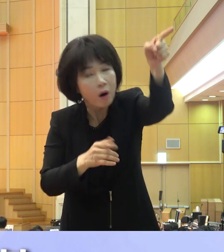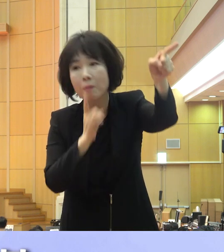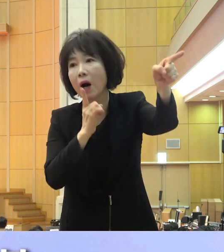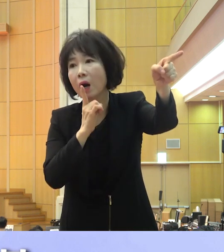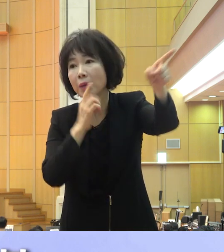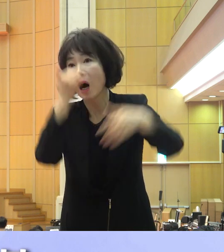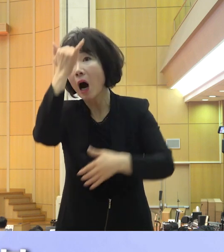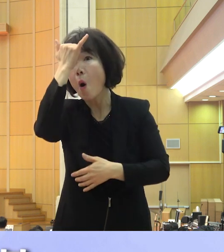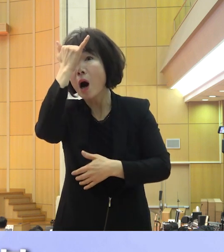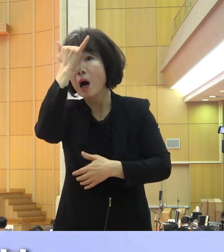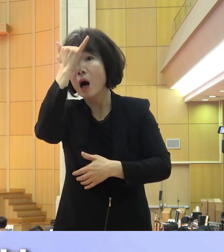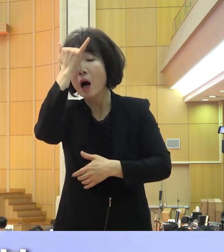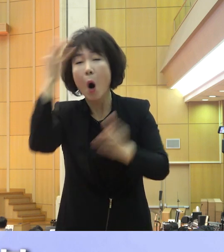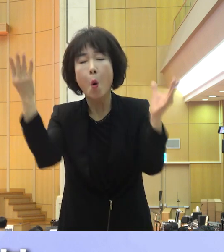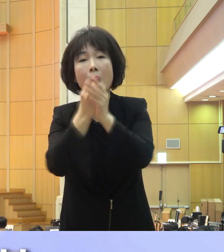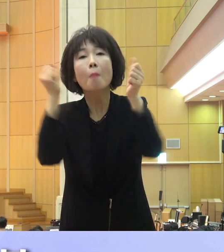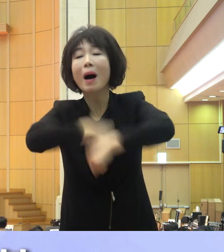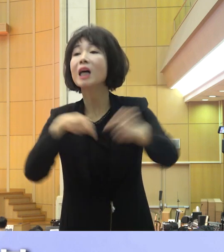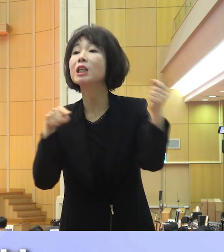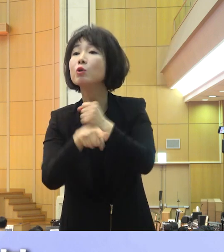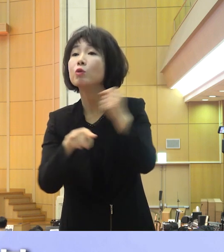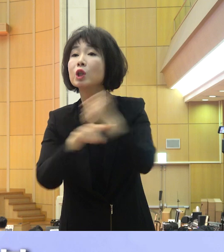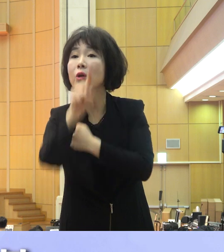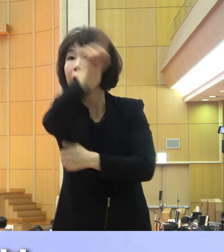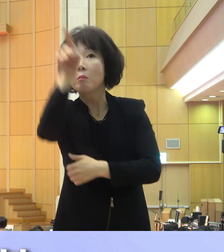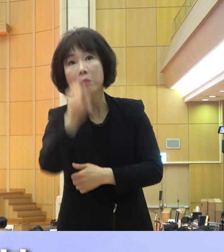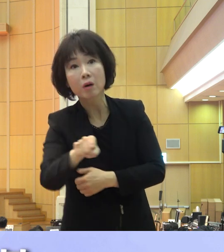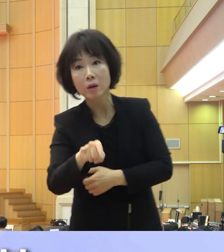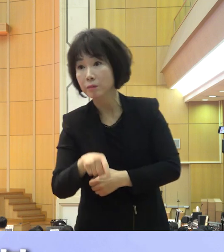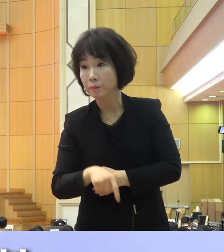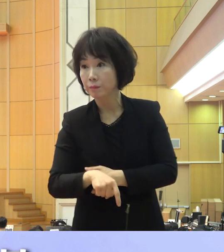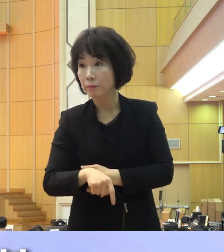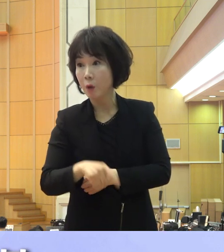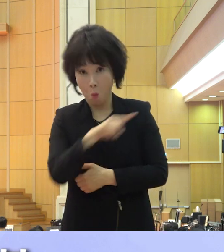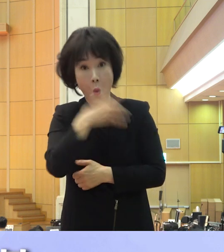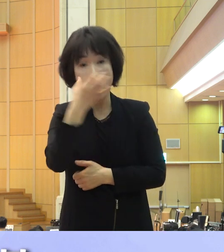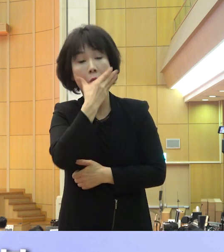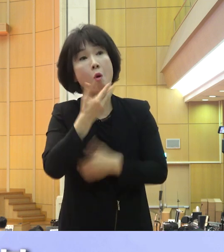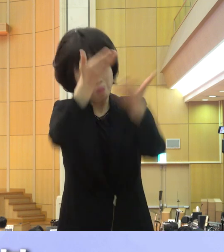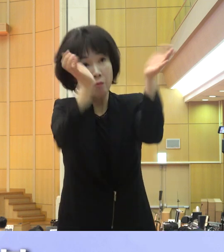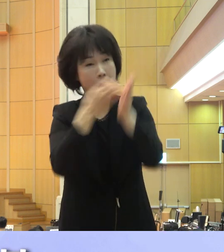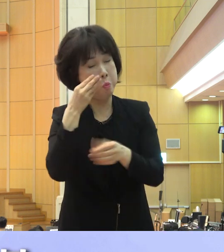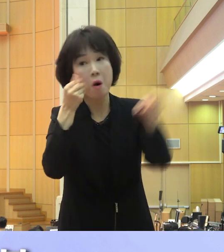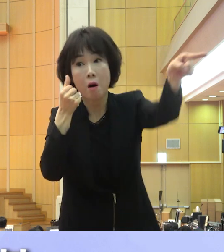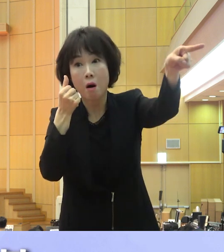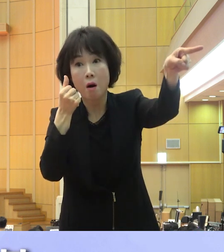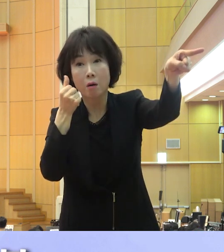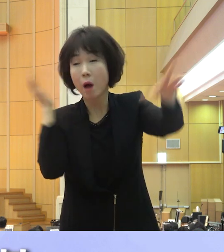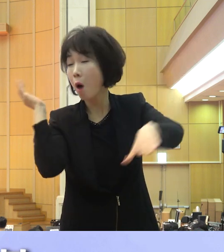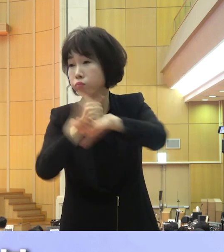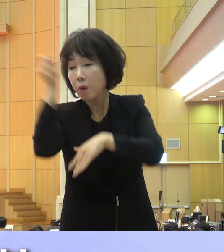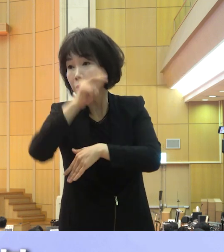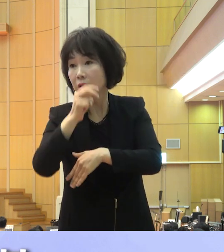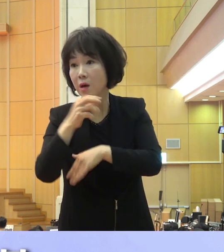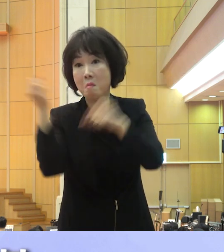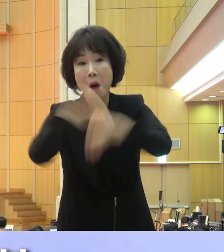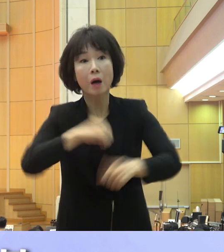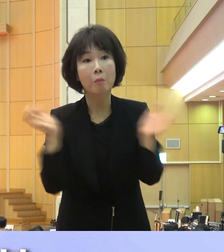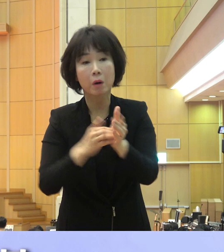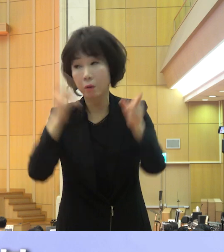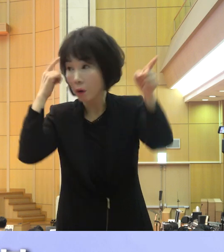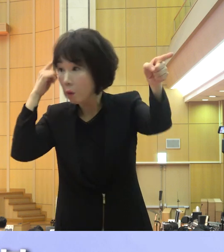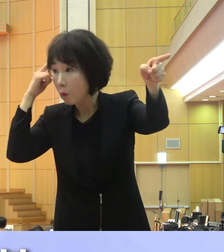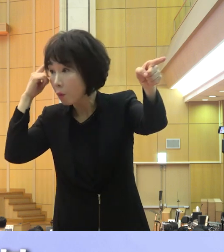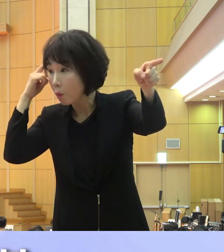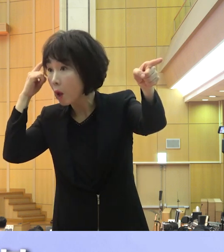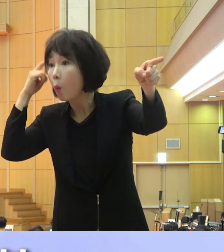이렇게 아담 하와가 망했을까요? 그렇게 복을 받았던 사람이 한마디로 말하면